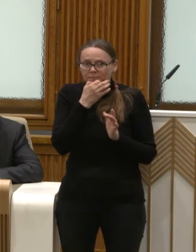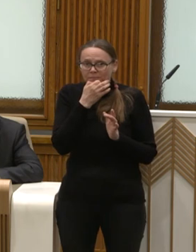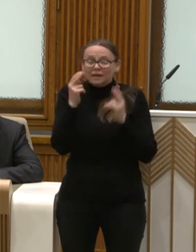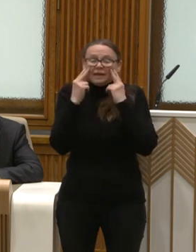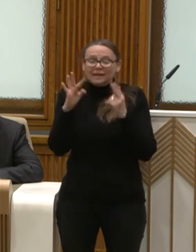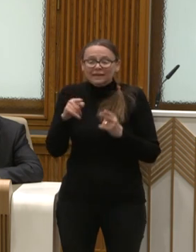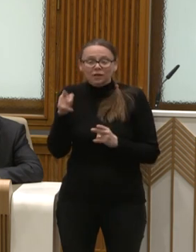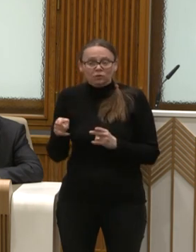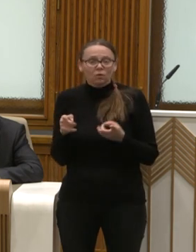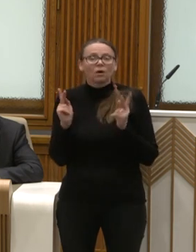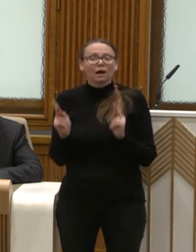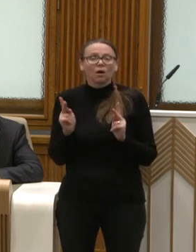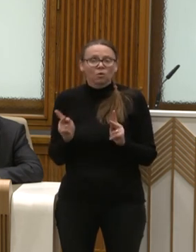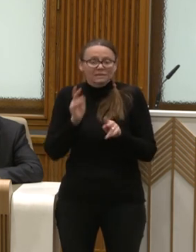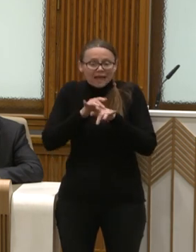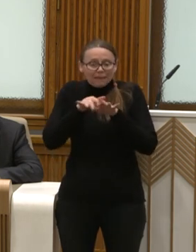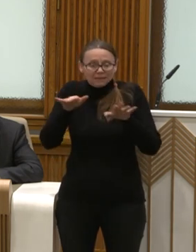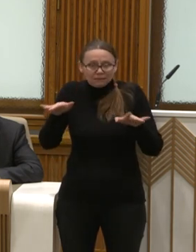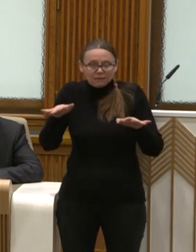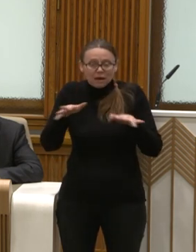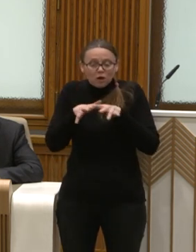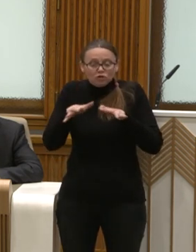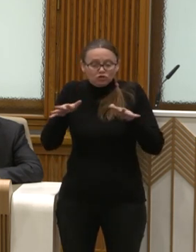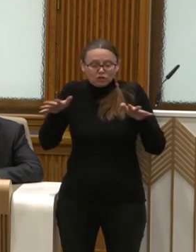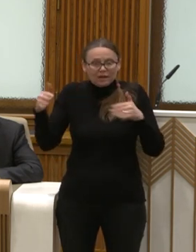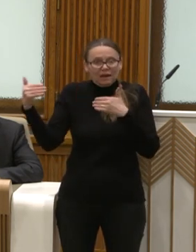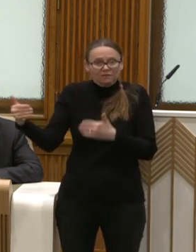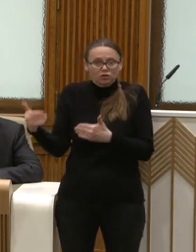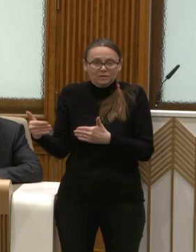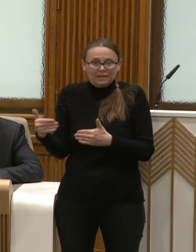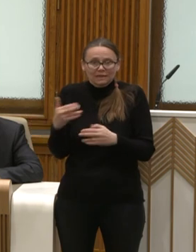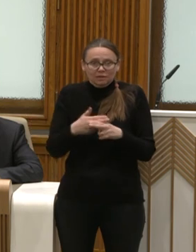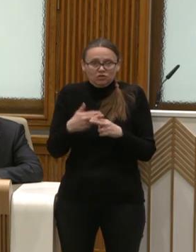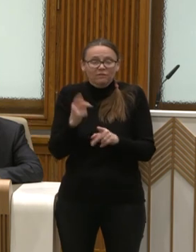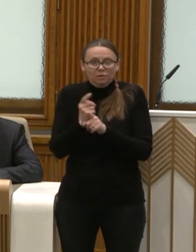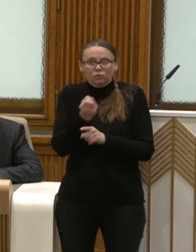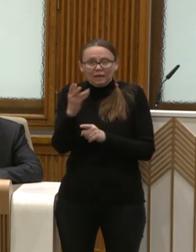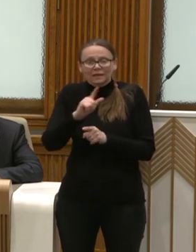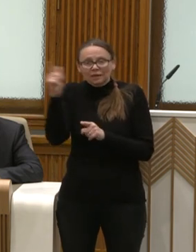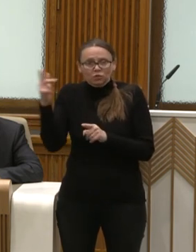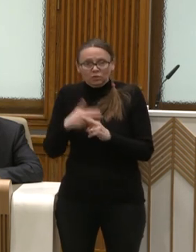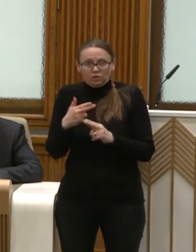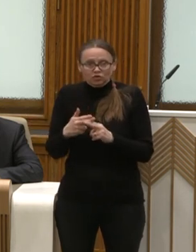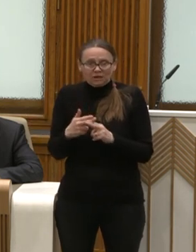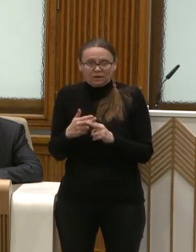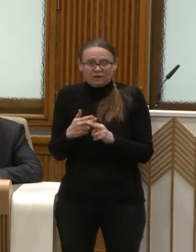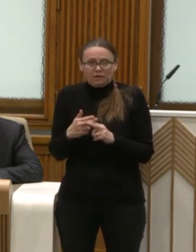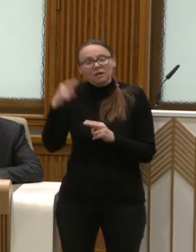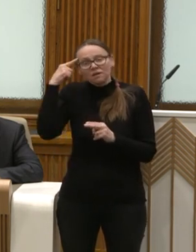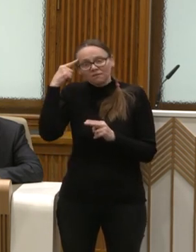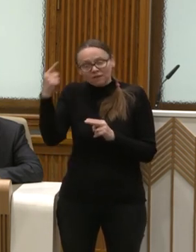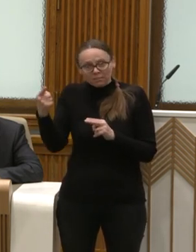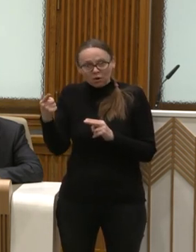glede to, kako se je epidemija širila v sosednji državi, pa tudi nekaterih drugih, ne, vemo,